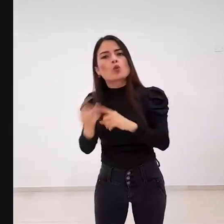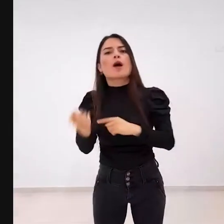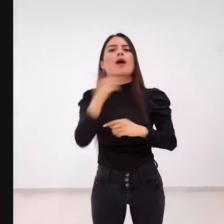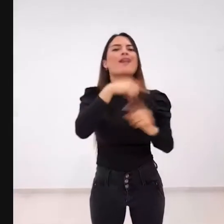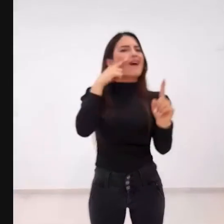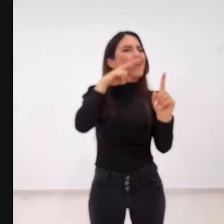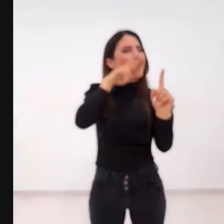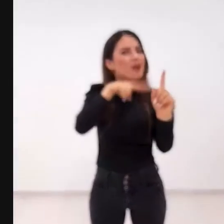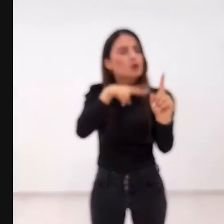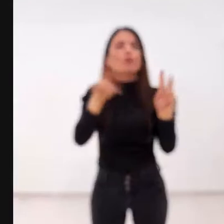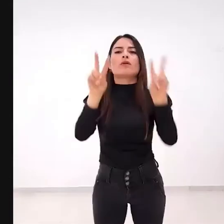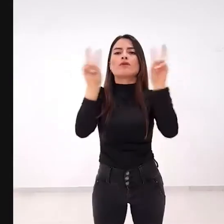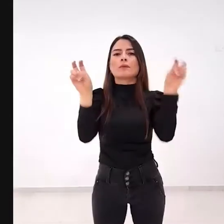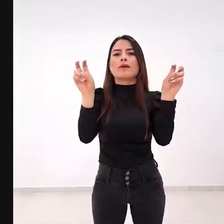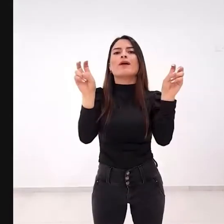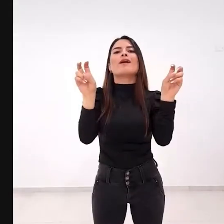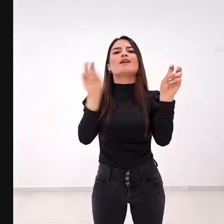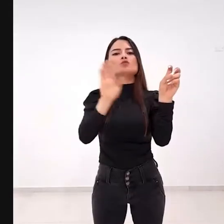discapacidad